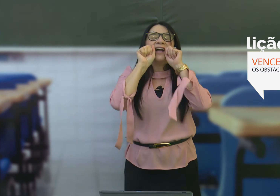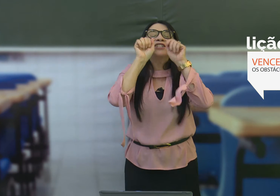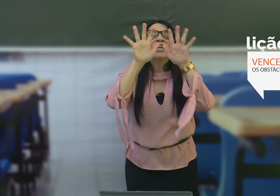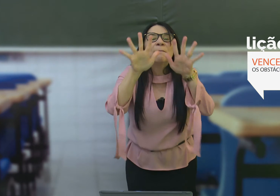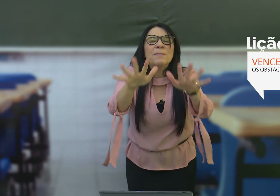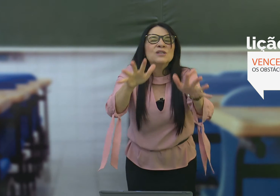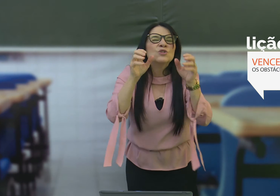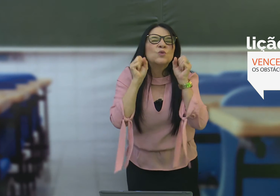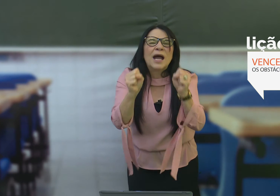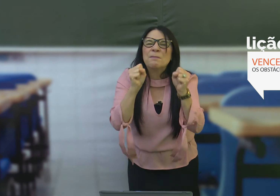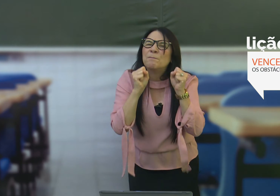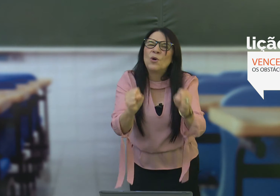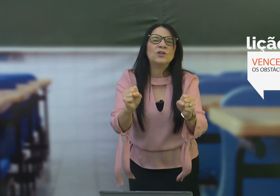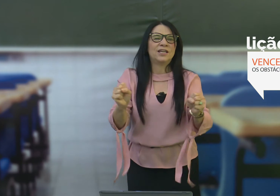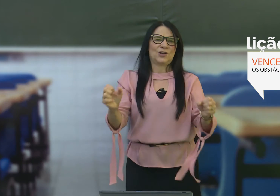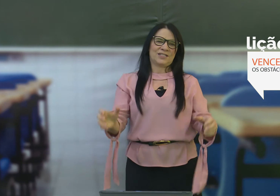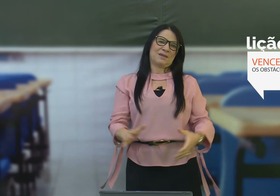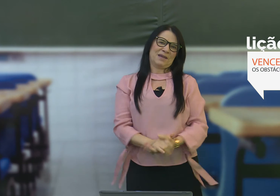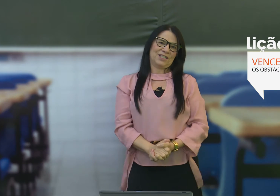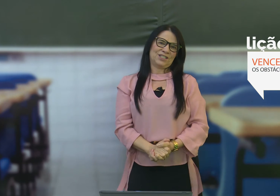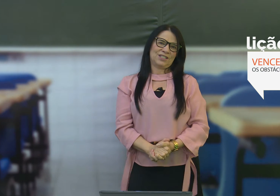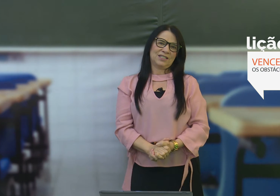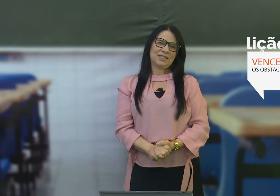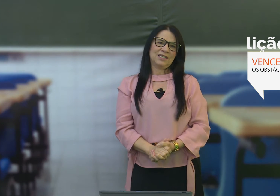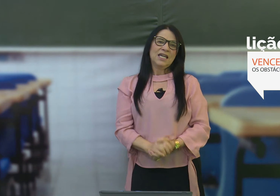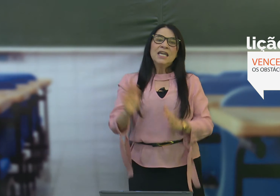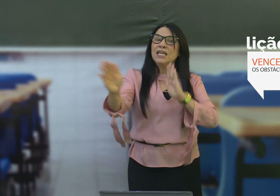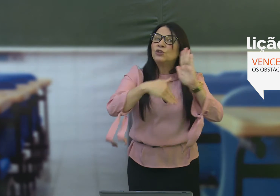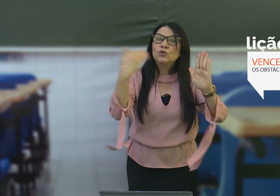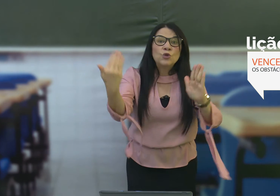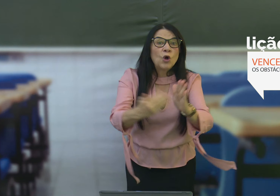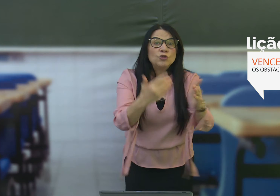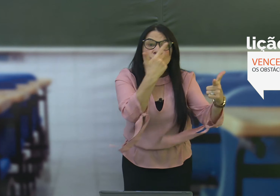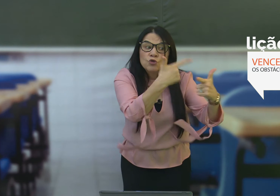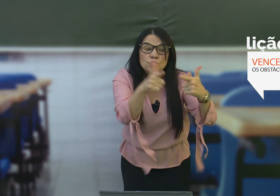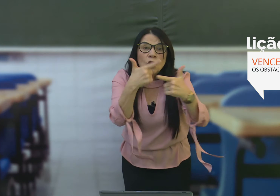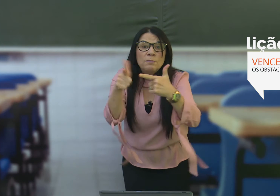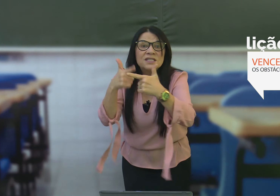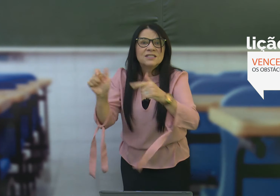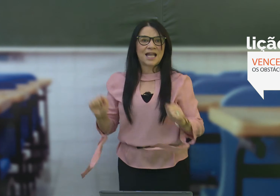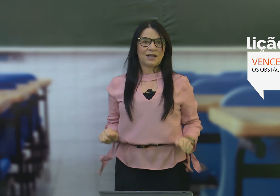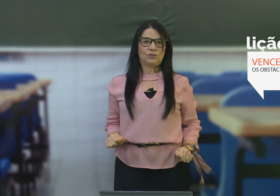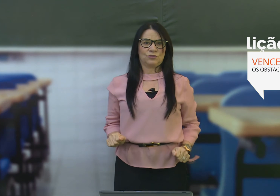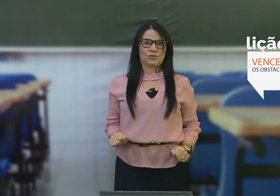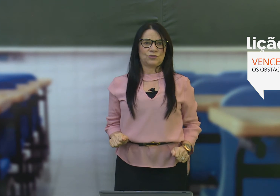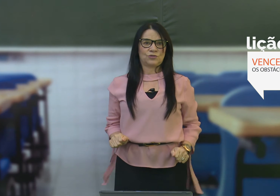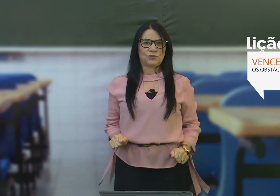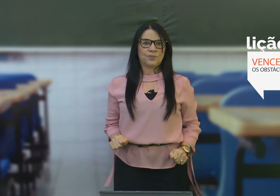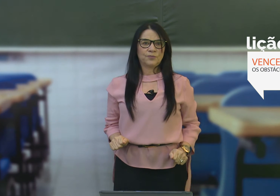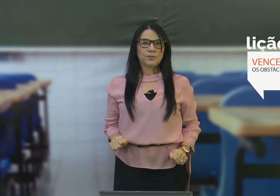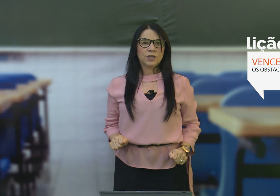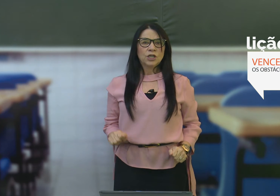te abençoar poderosamente. E todos os obstáculos